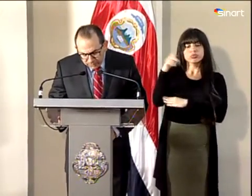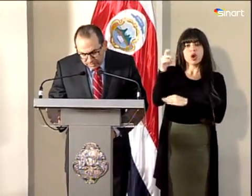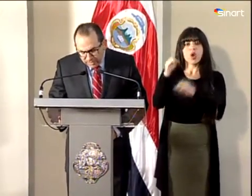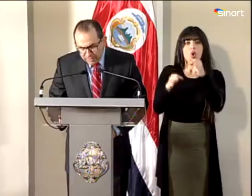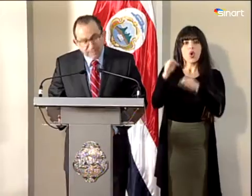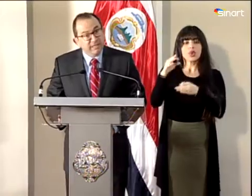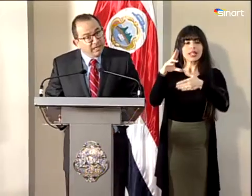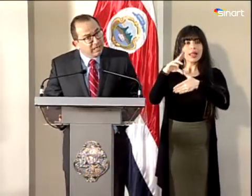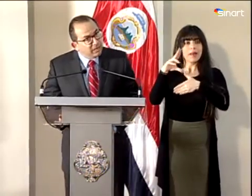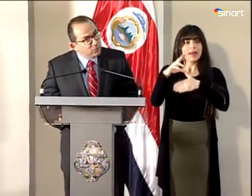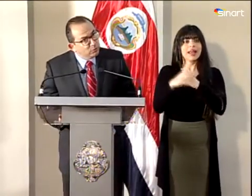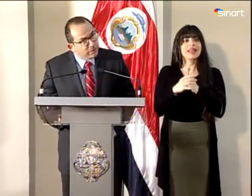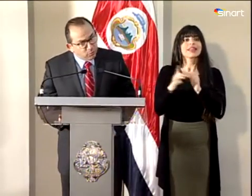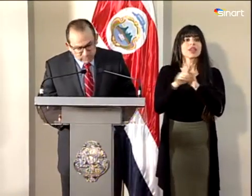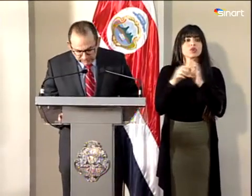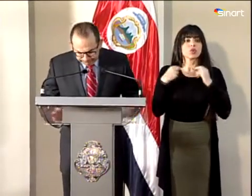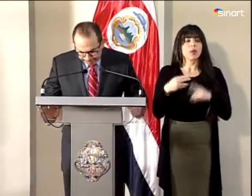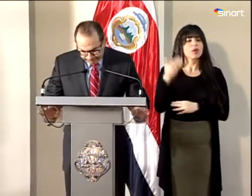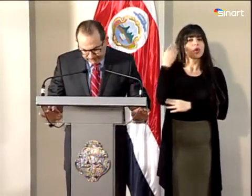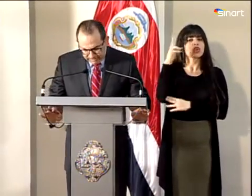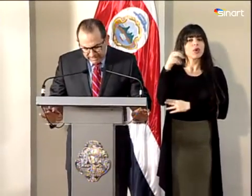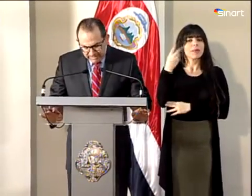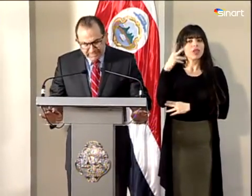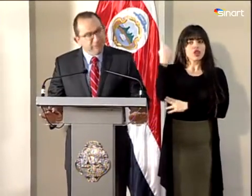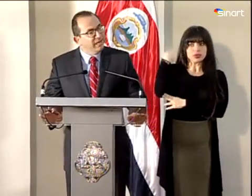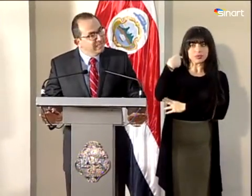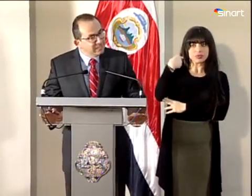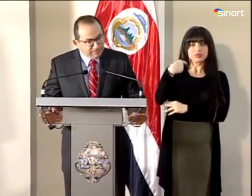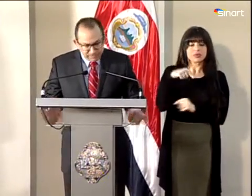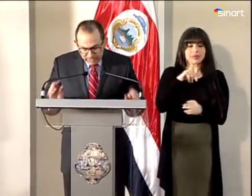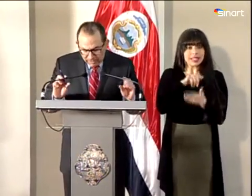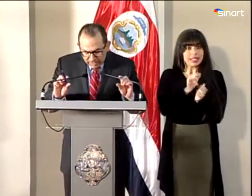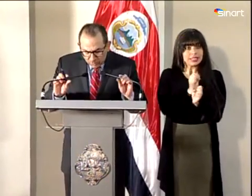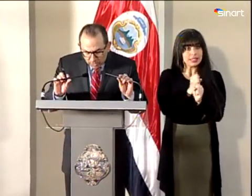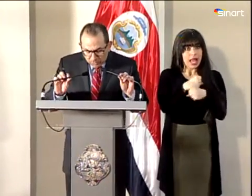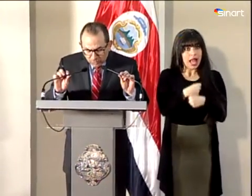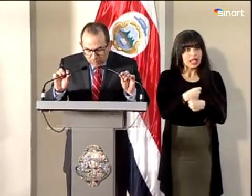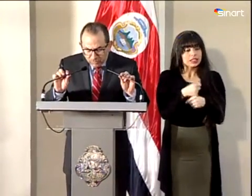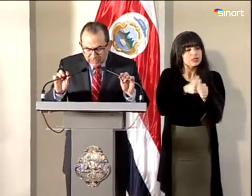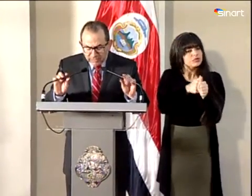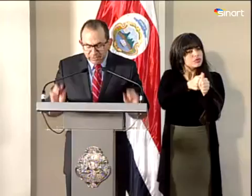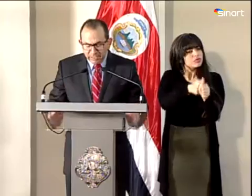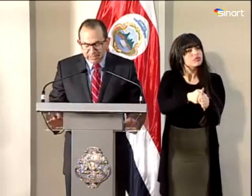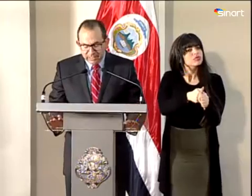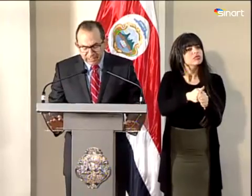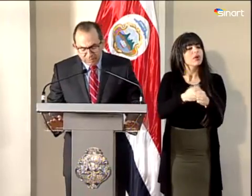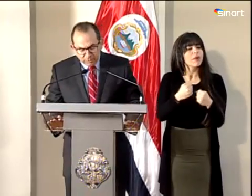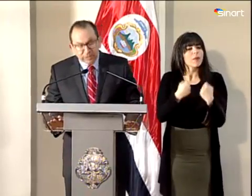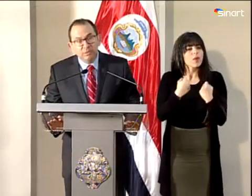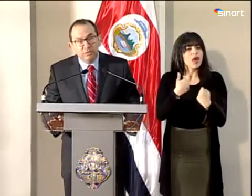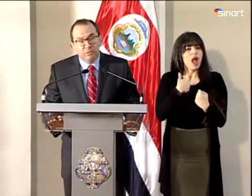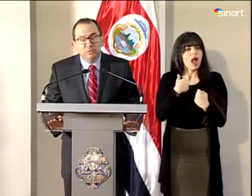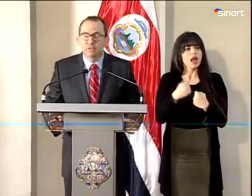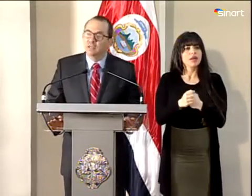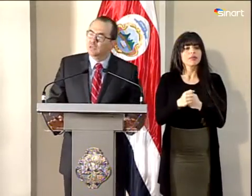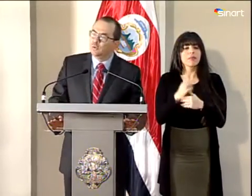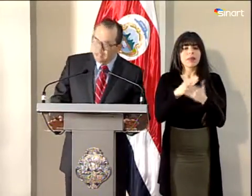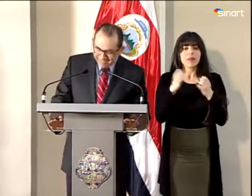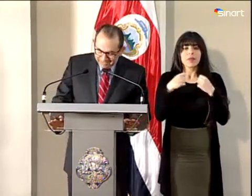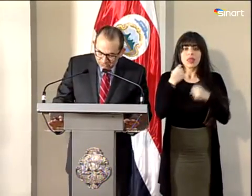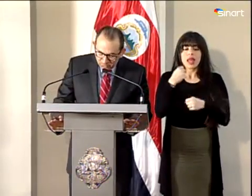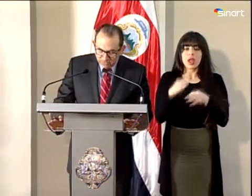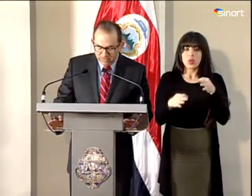Humanos dictada en el año 2012. Se realiza de acuerdo con la potestad reglamentaria del Poder Ejecutivo y